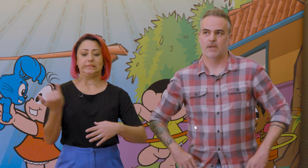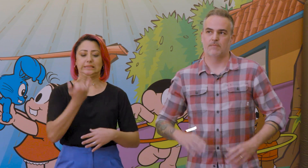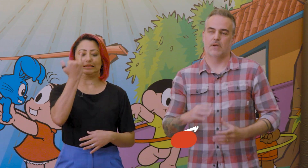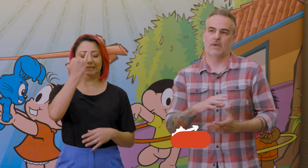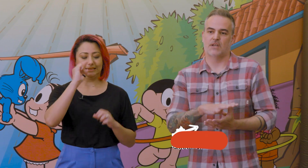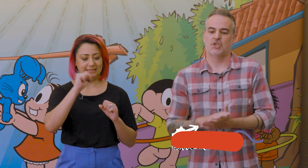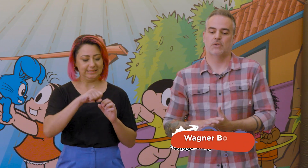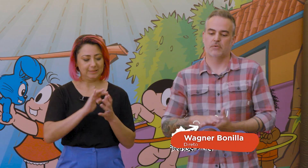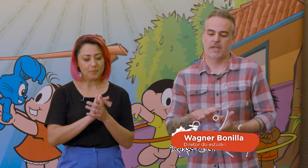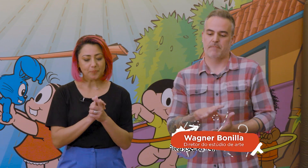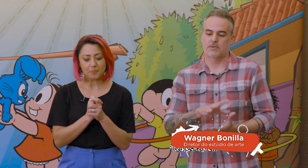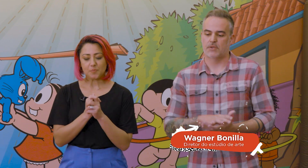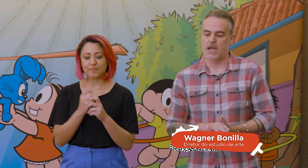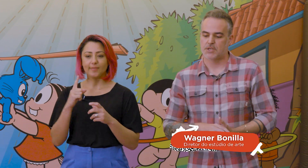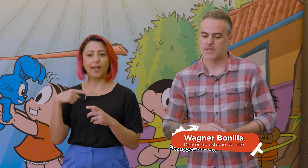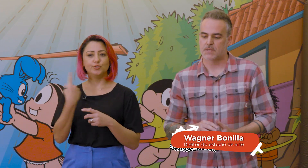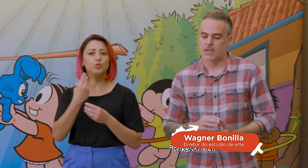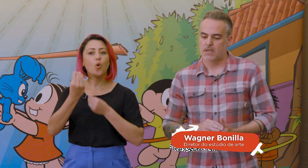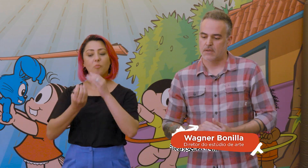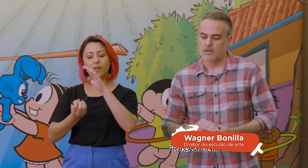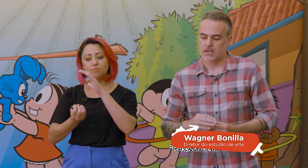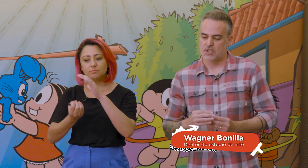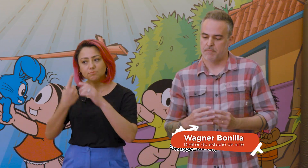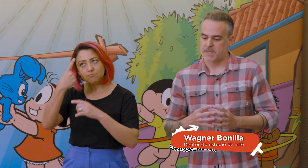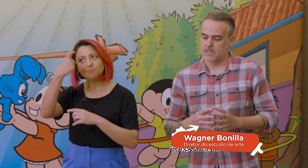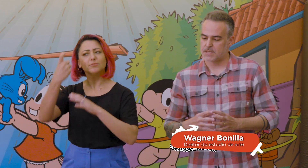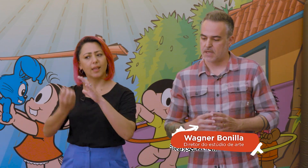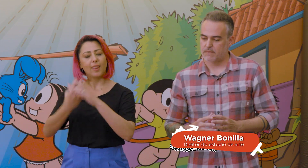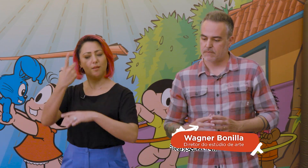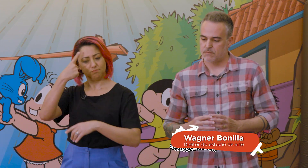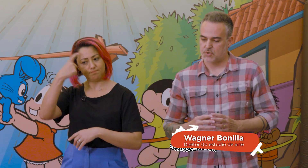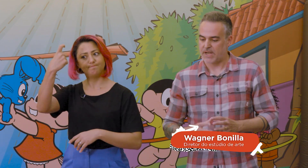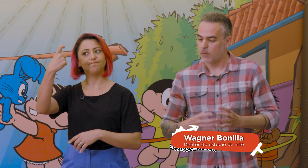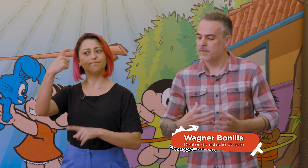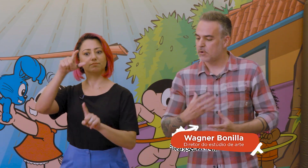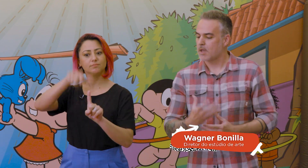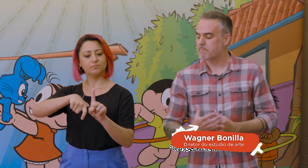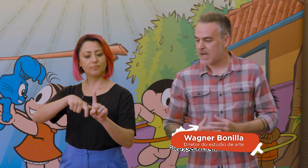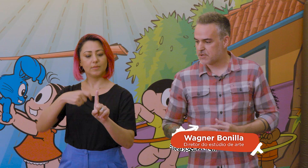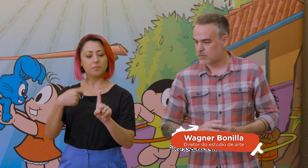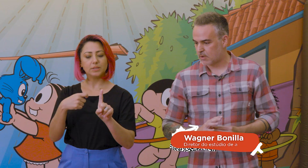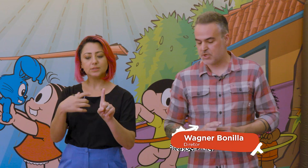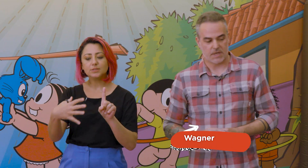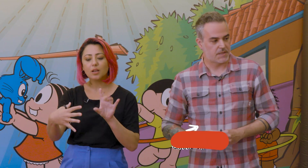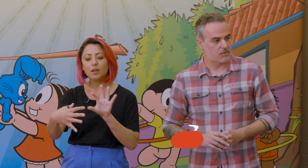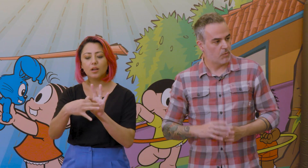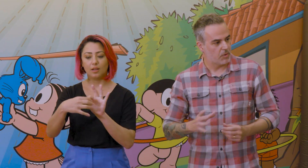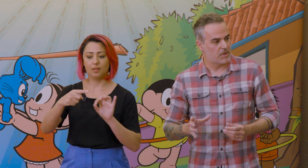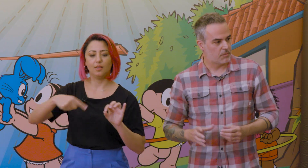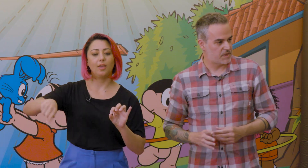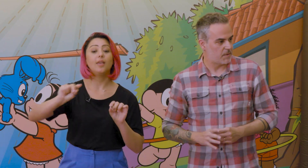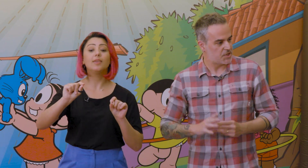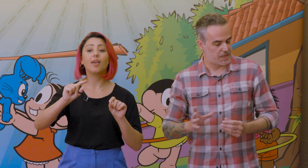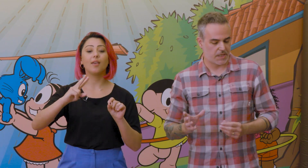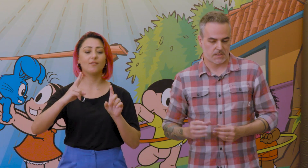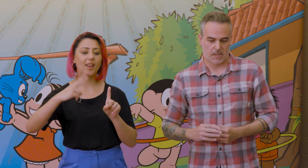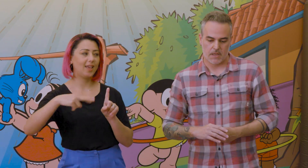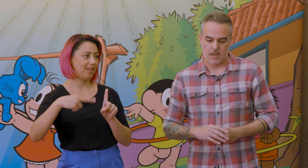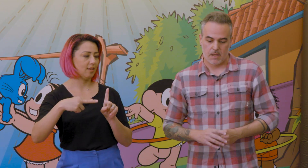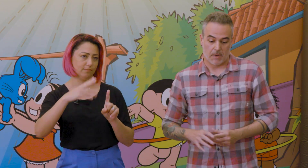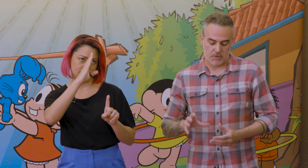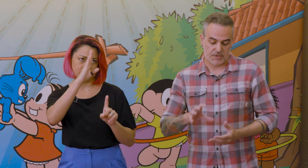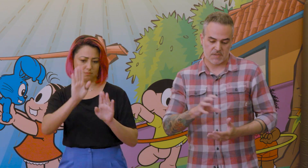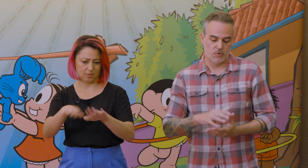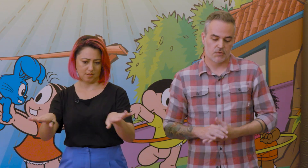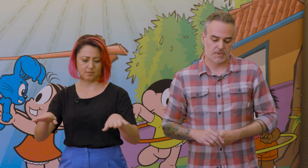porque a gente, quando cria personagens, a gente precisa gerar o vínculo empático com a audiência, com o público, principalmente a criança,